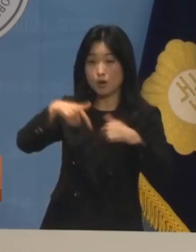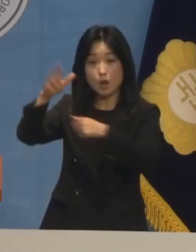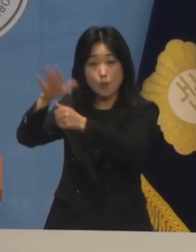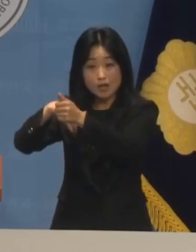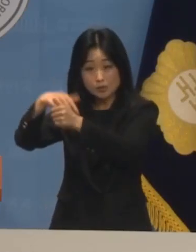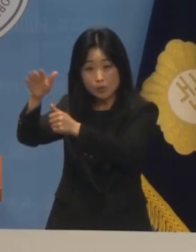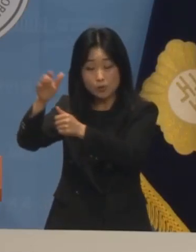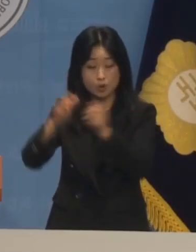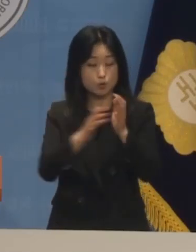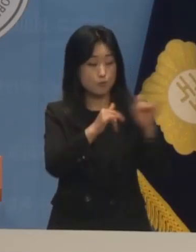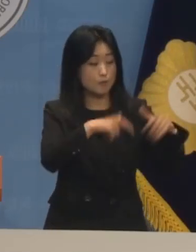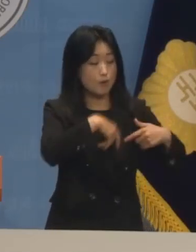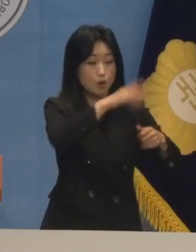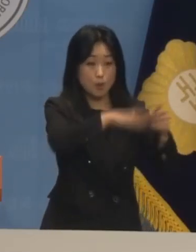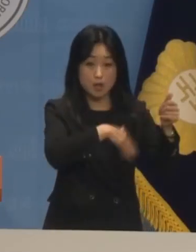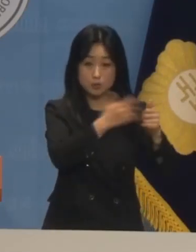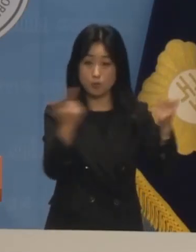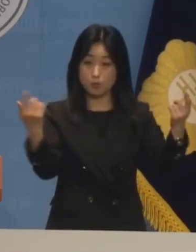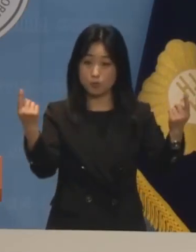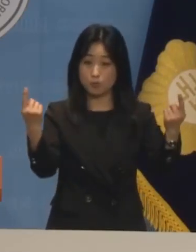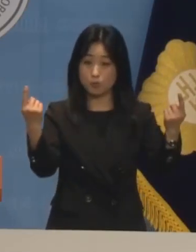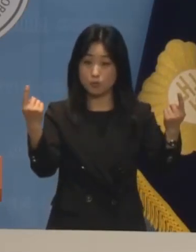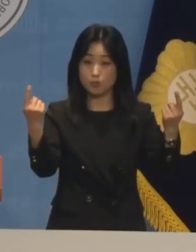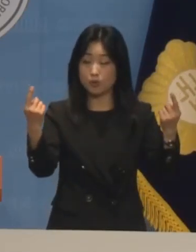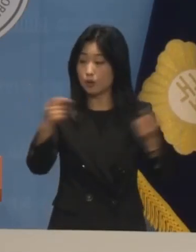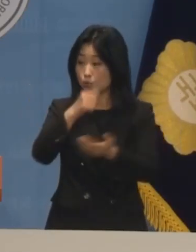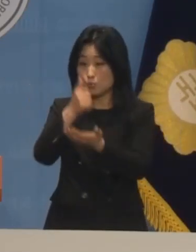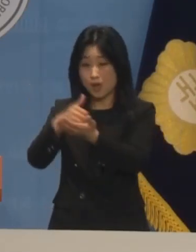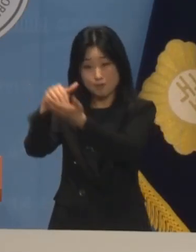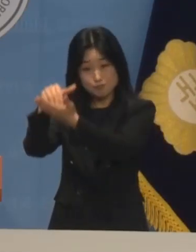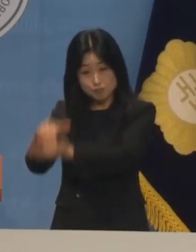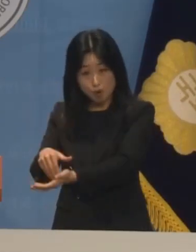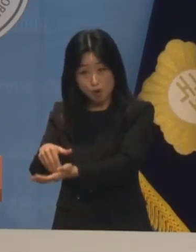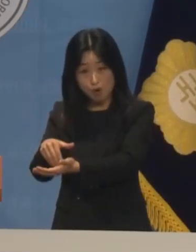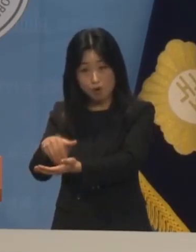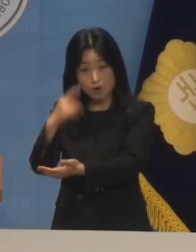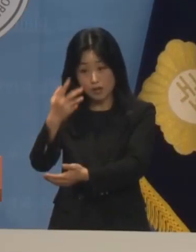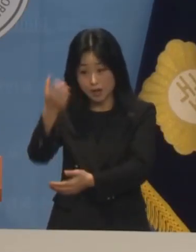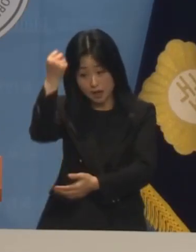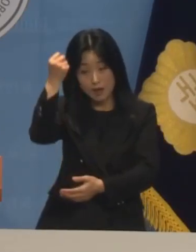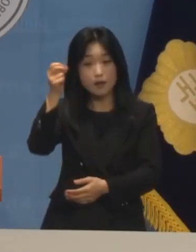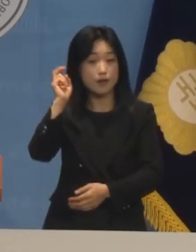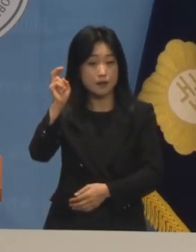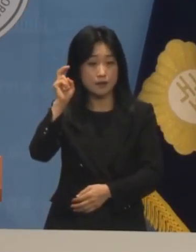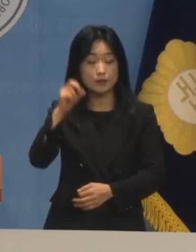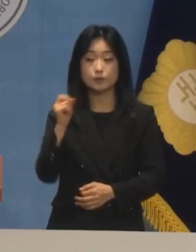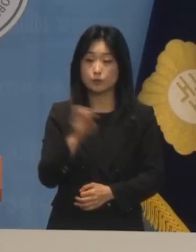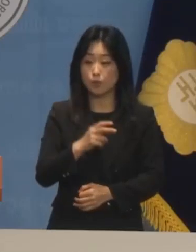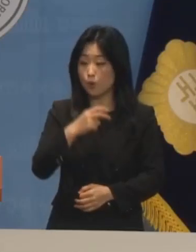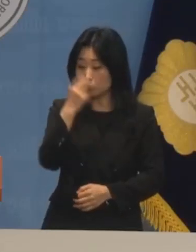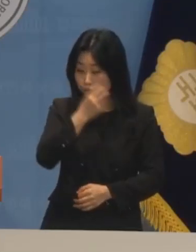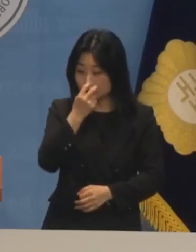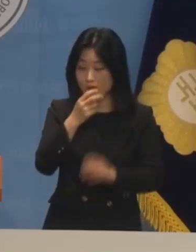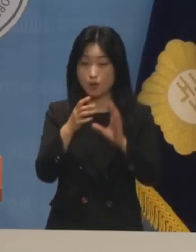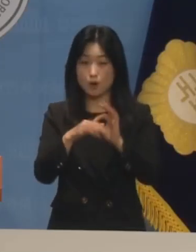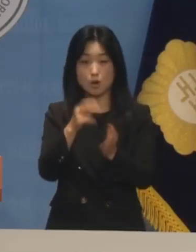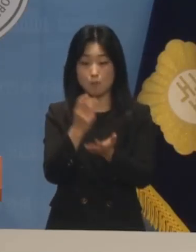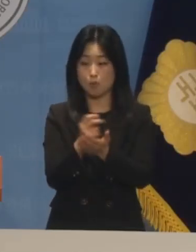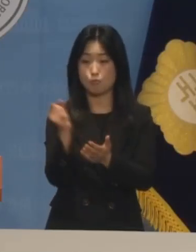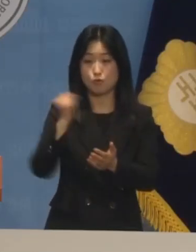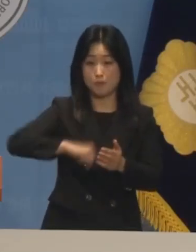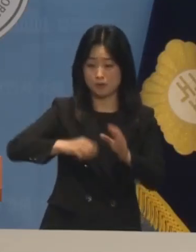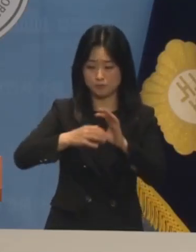일반 국민에 대한 명예훼손보다 그 죄의 무게가 훨씬 무거운 것입니까? 심지어 수사관계 법령을